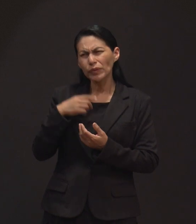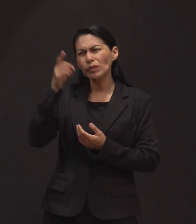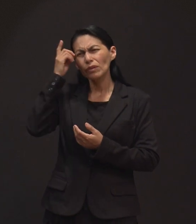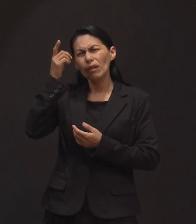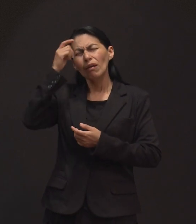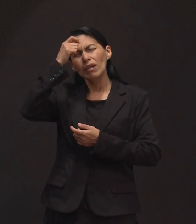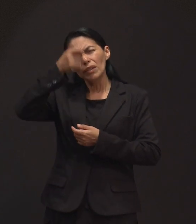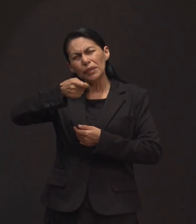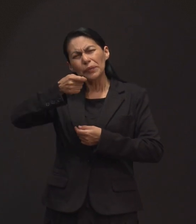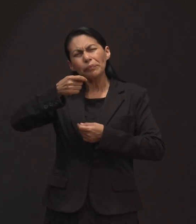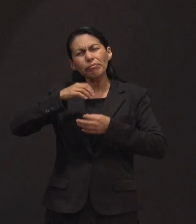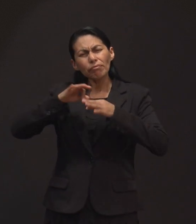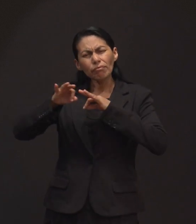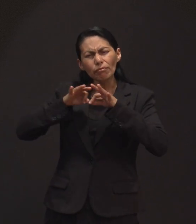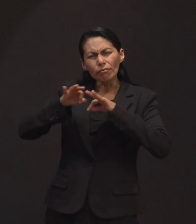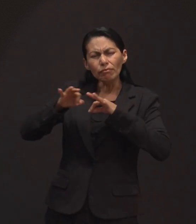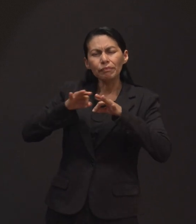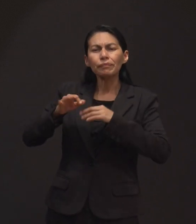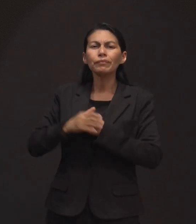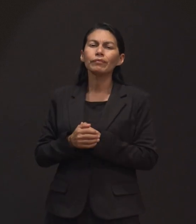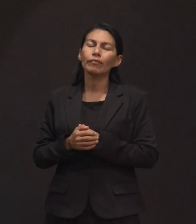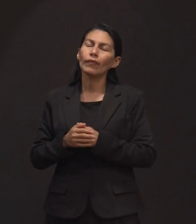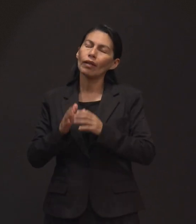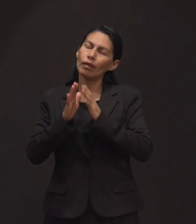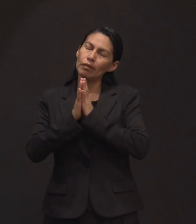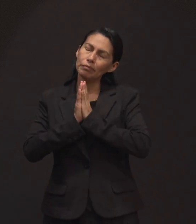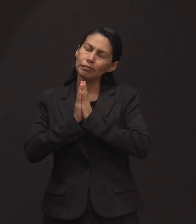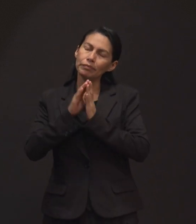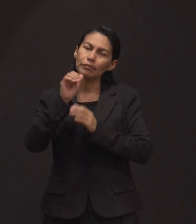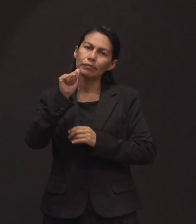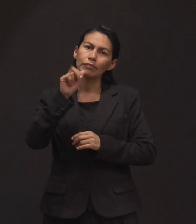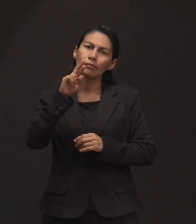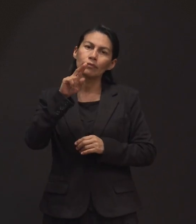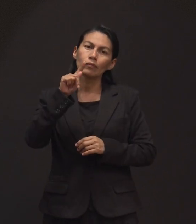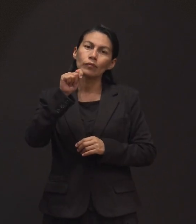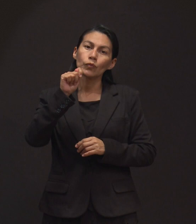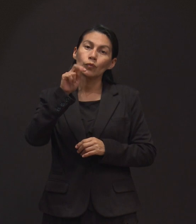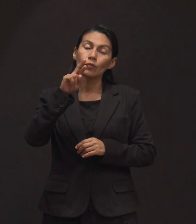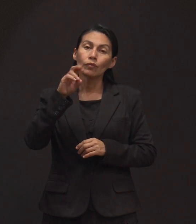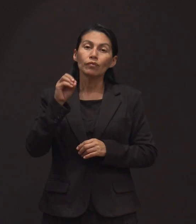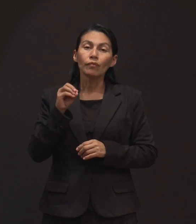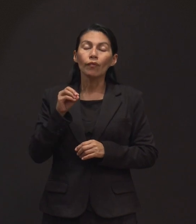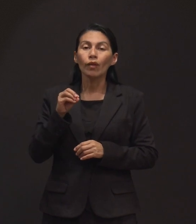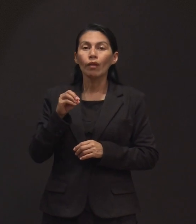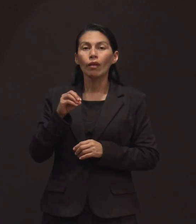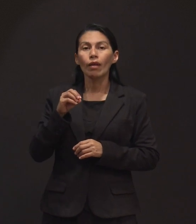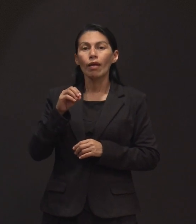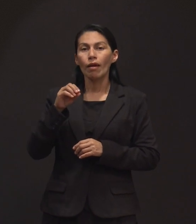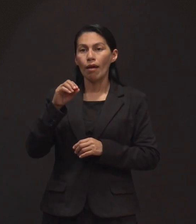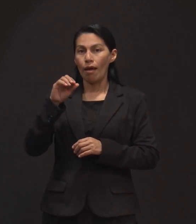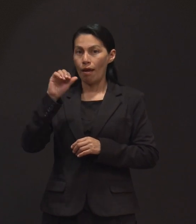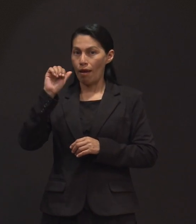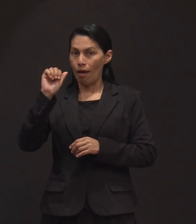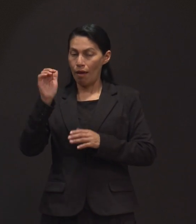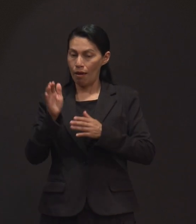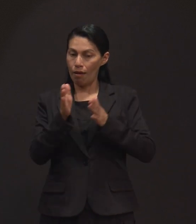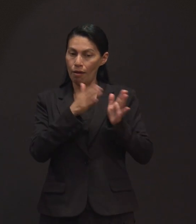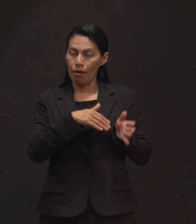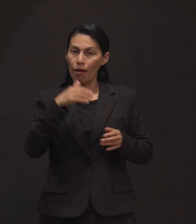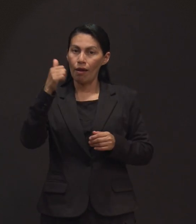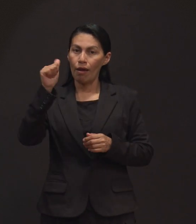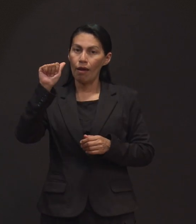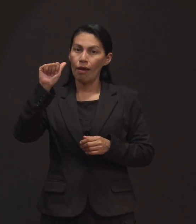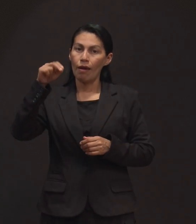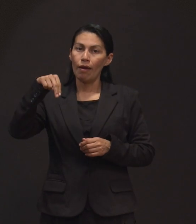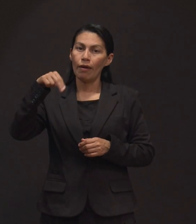en nuestra vida diaria. Amén, Arturo. Ángela Ambriz, buenas noches. Dios